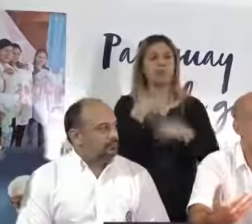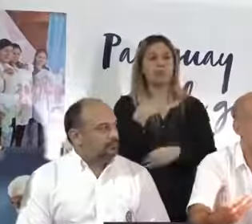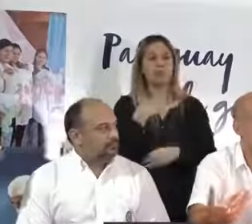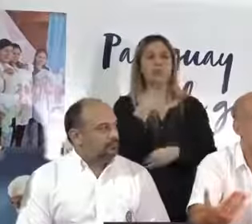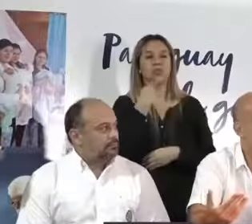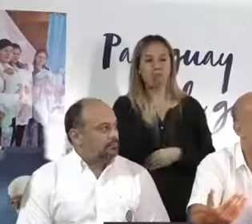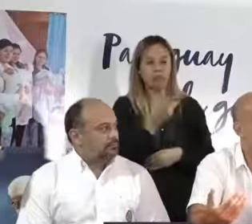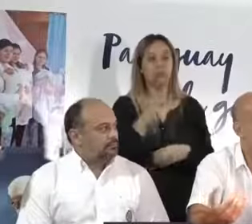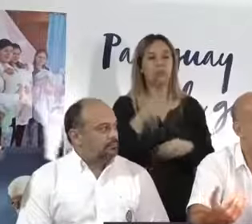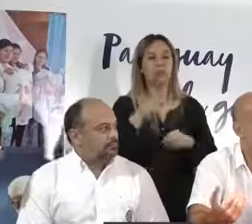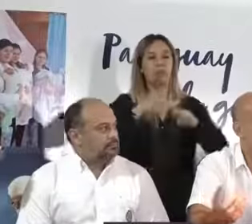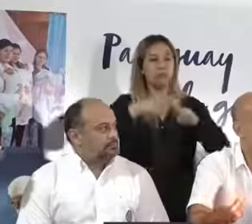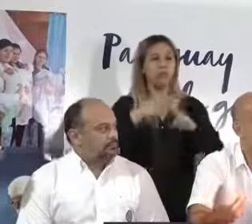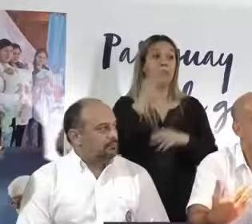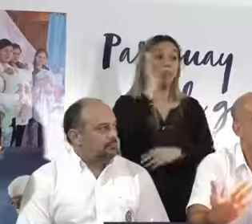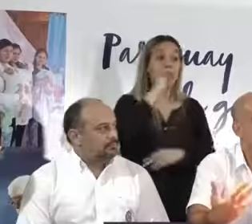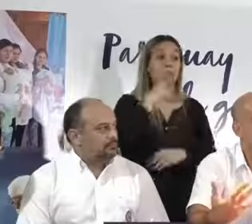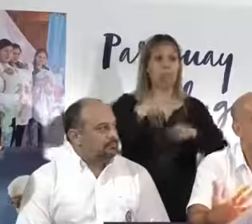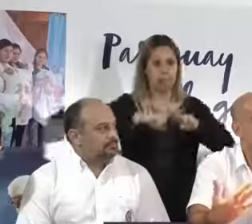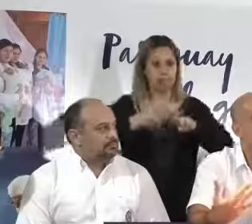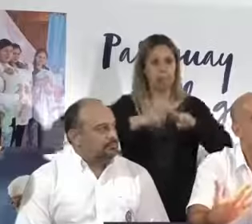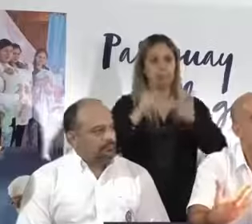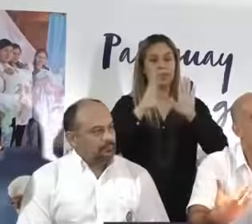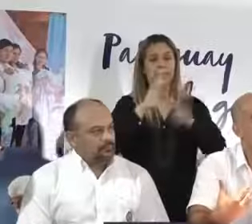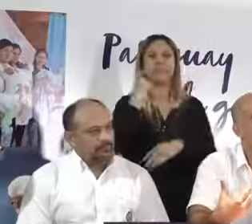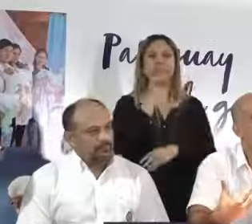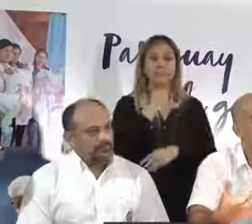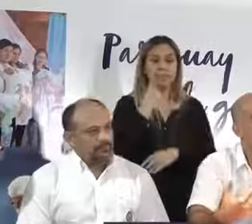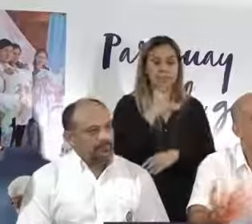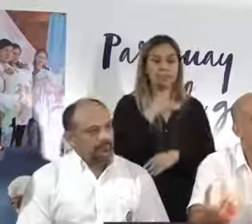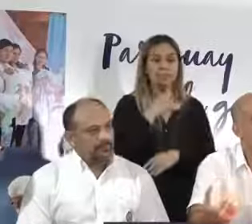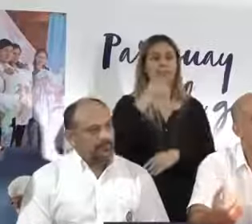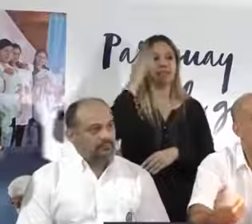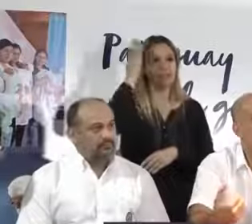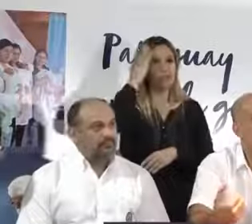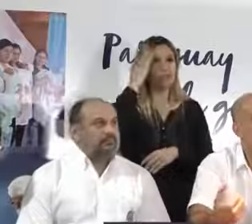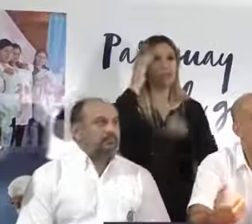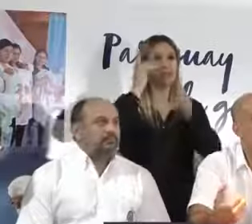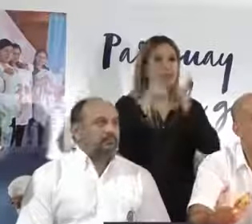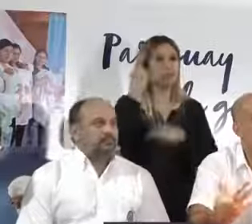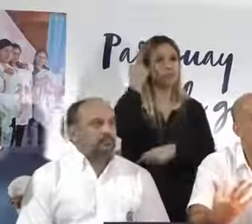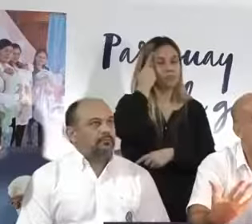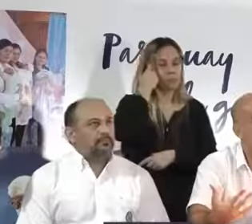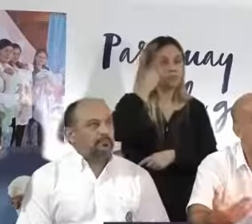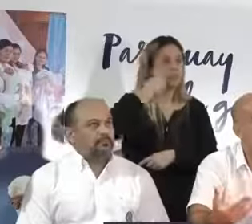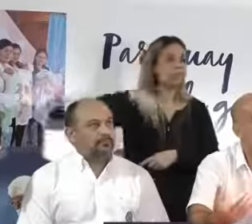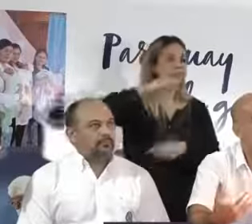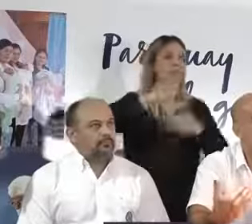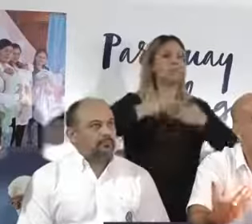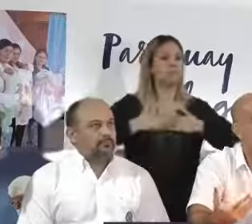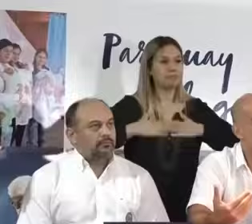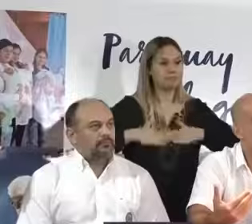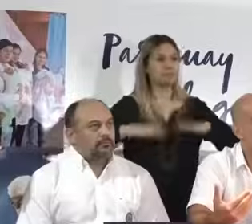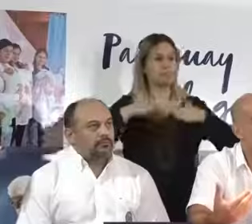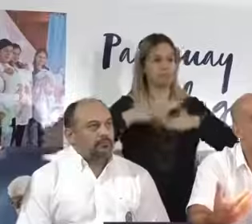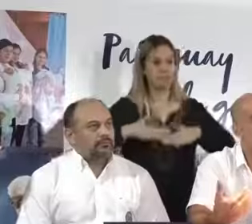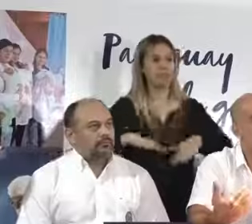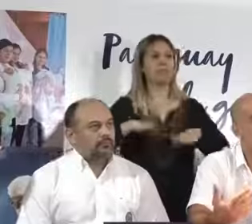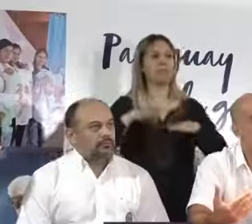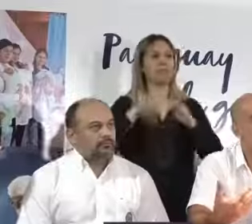reiterativa, casi les pido disculpas por eso, la necesidad de poder generar un ambiente de tranquilidad que propicie, que